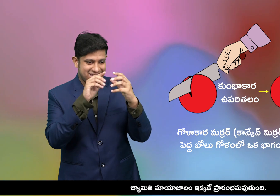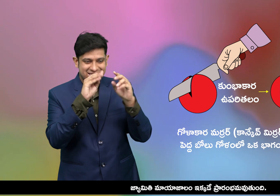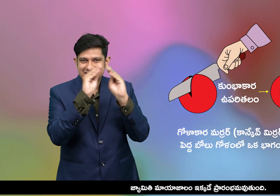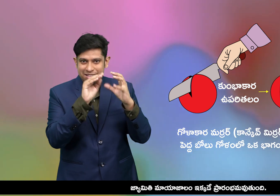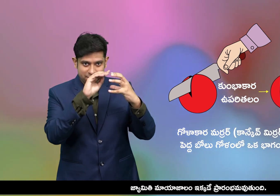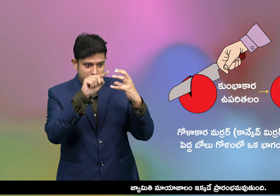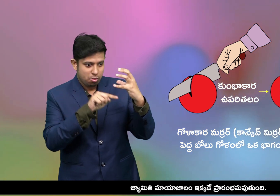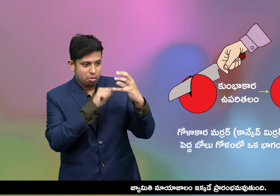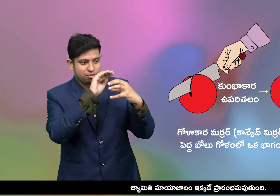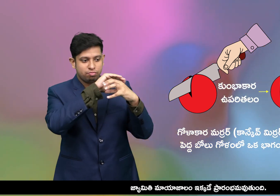ప్రారంభమవుతుంది.